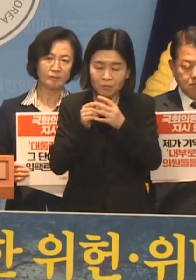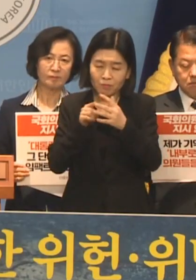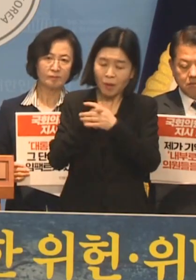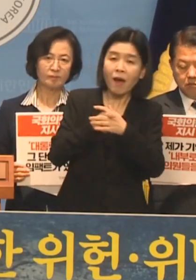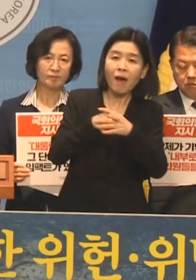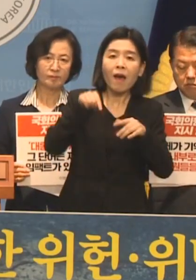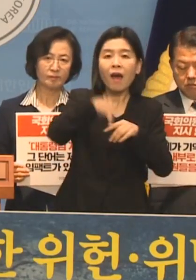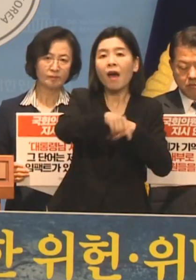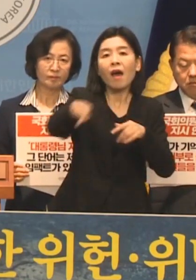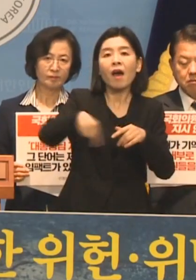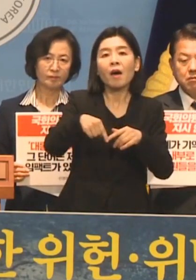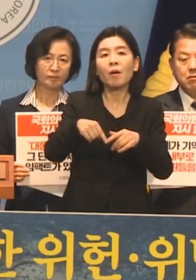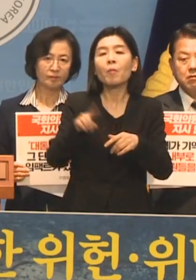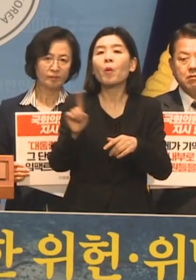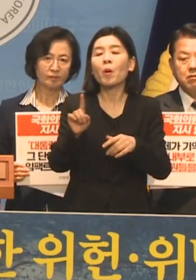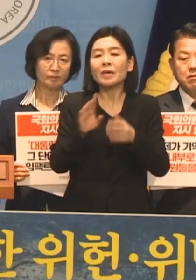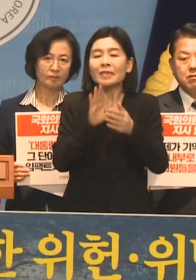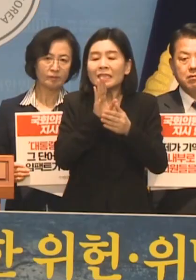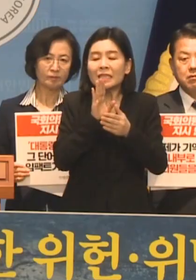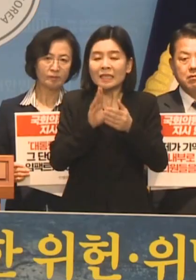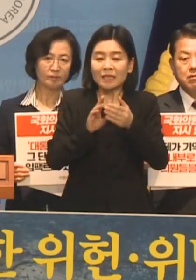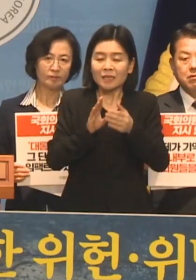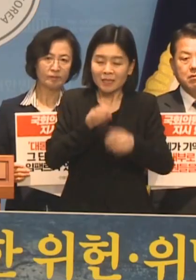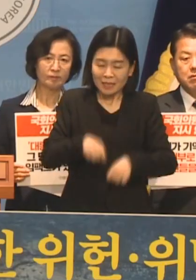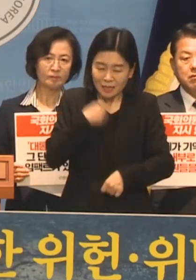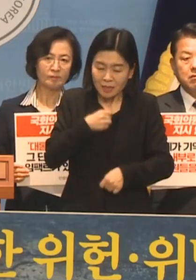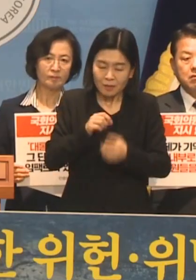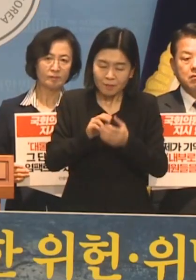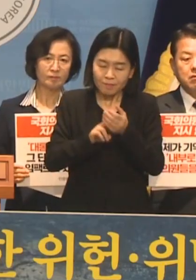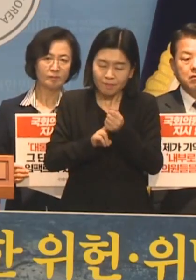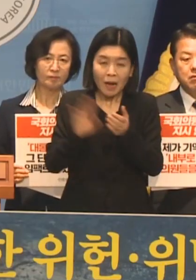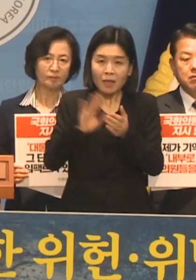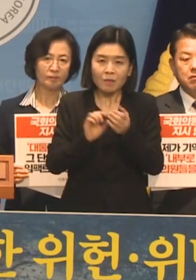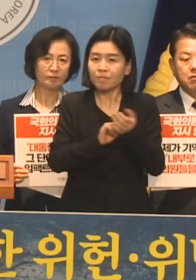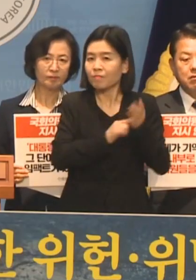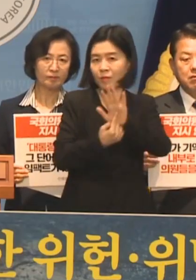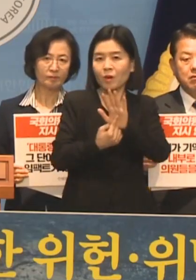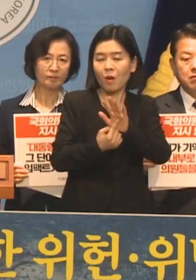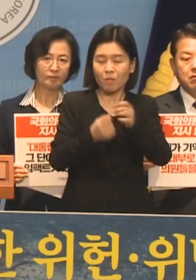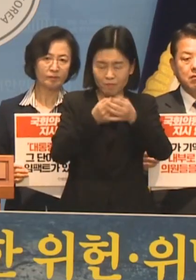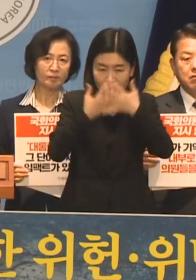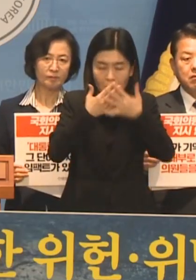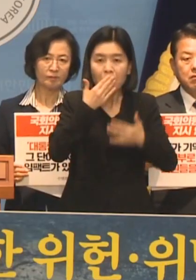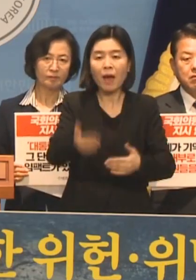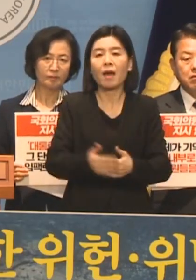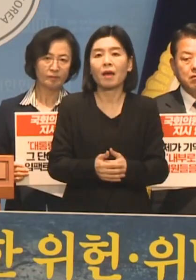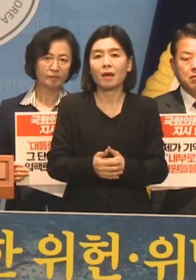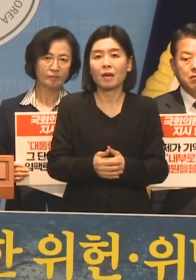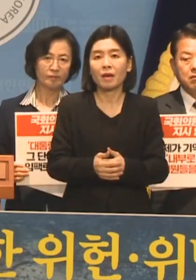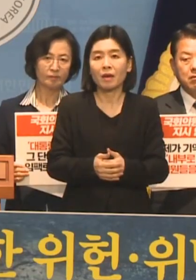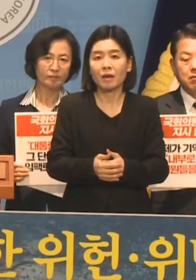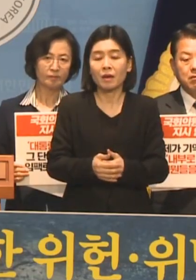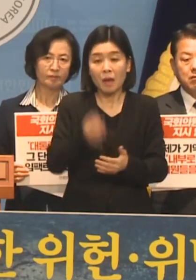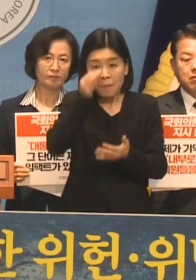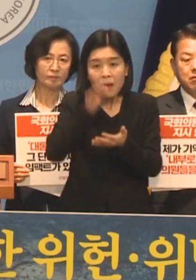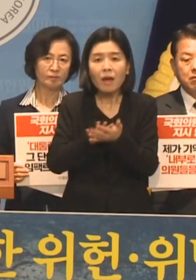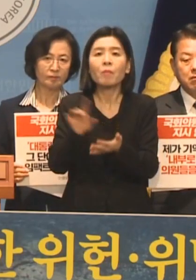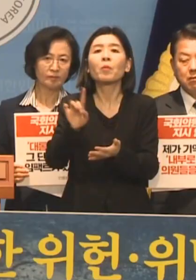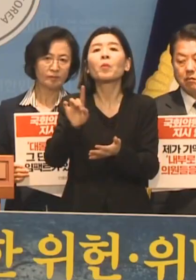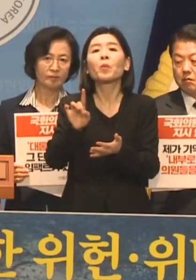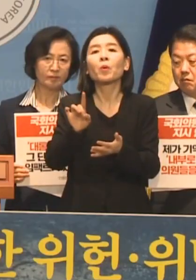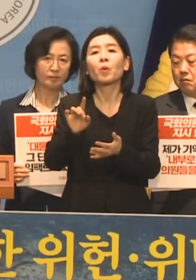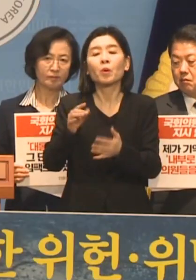하더라도 진실은 드러나게 돼 있습니다. 보십시오. 사람을 체포할 목적이 없었다는